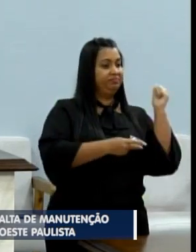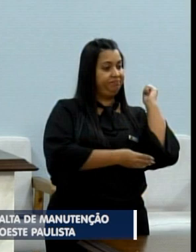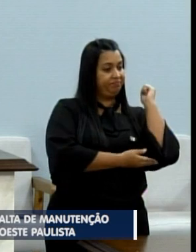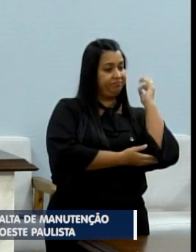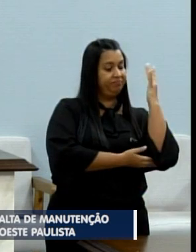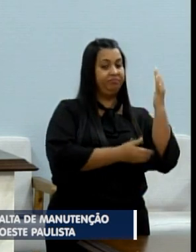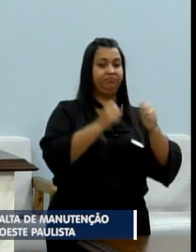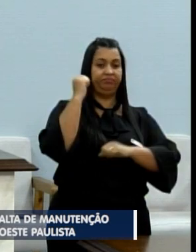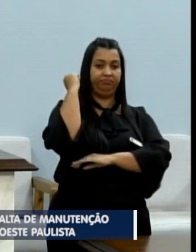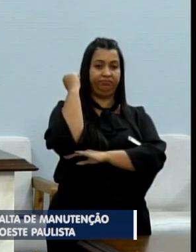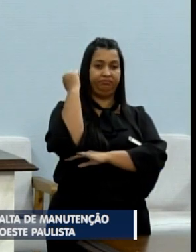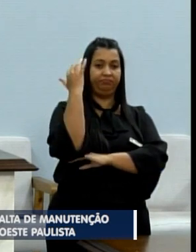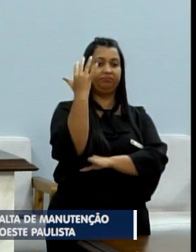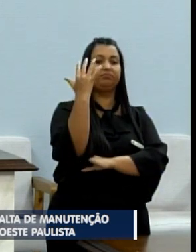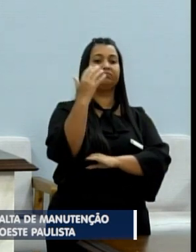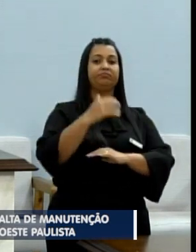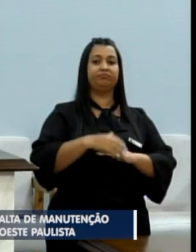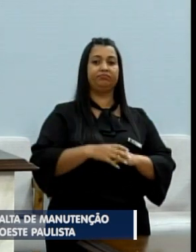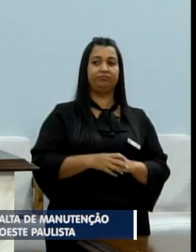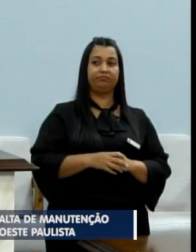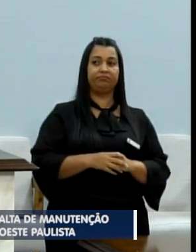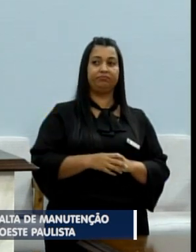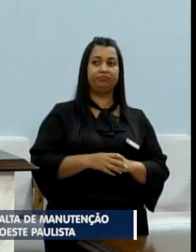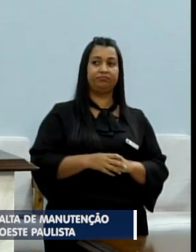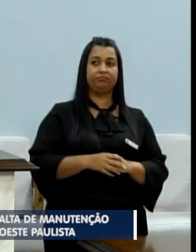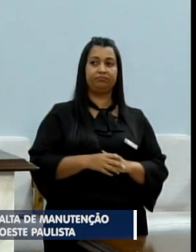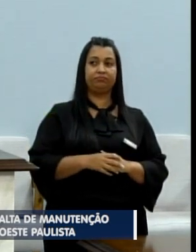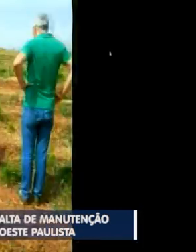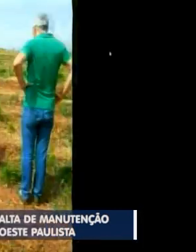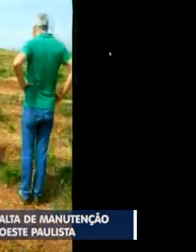Noroeste Paulista. Será que dá para jogar para a TV? Não.